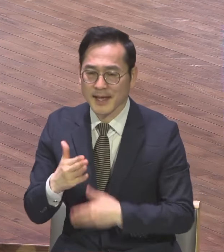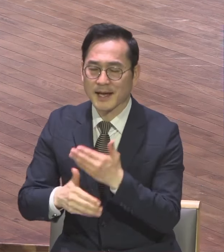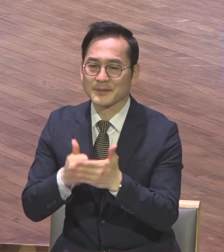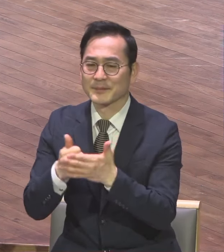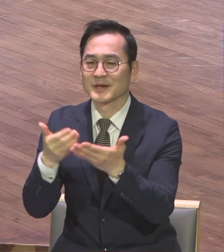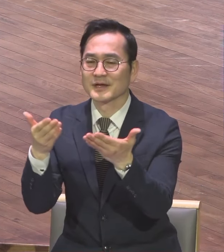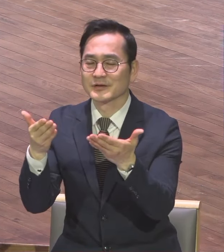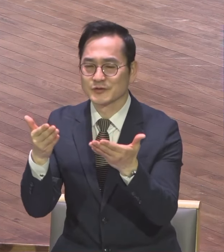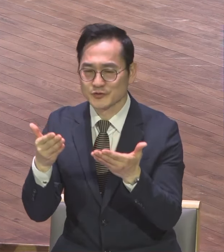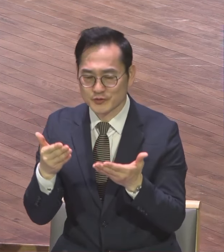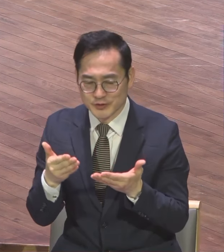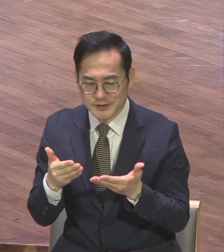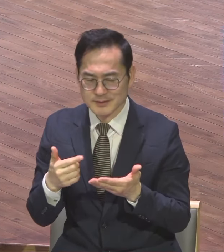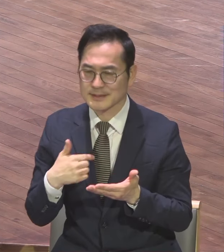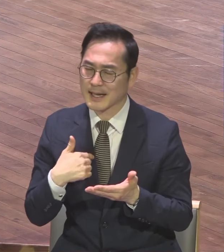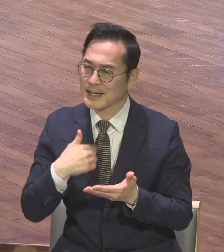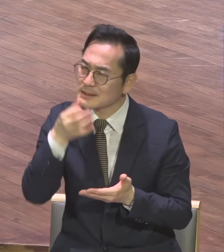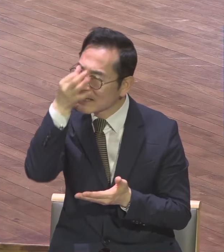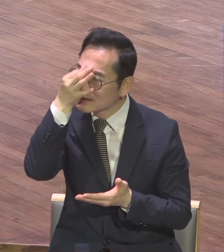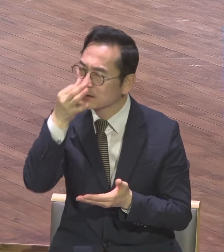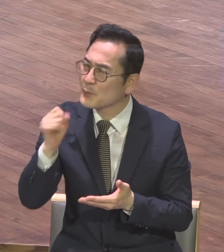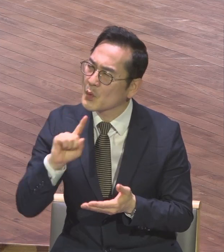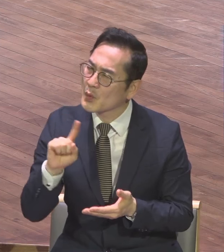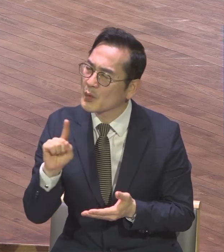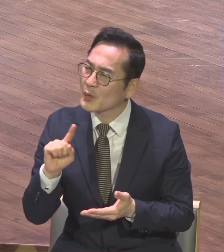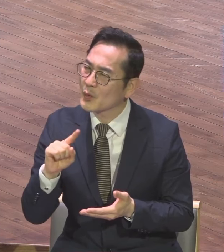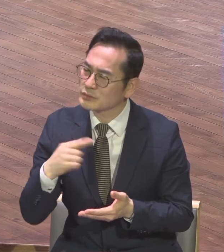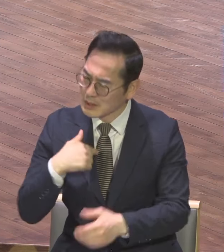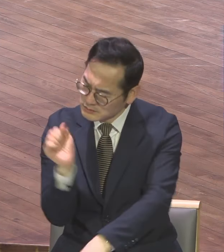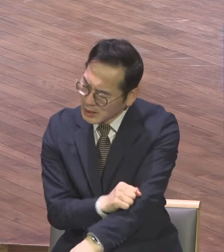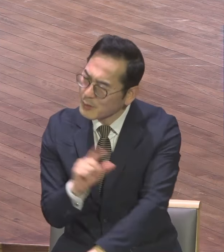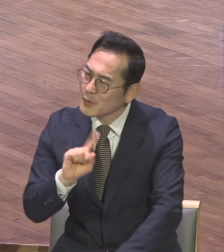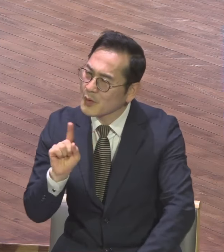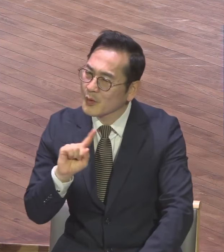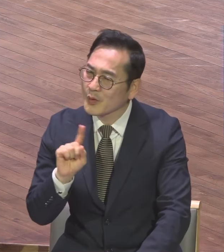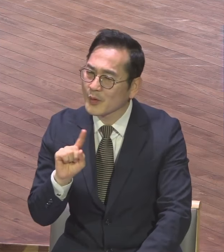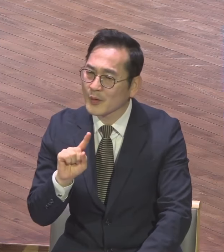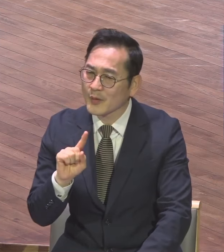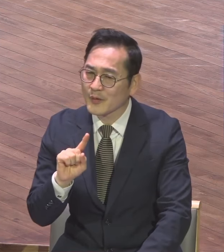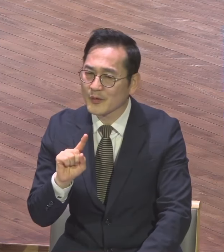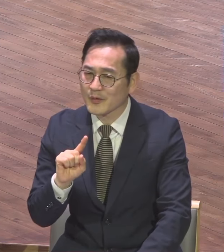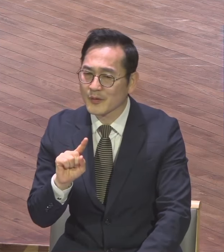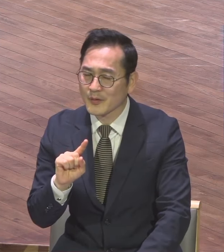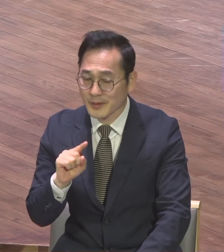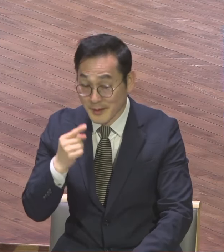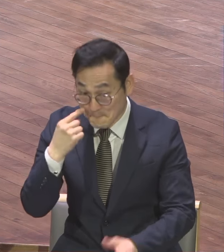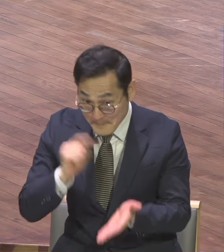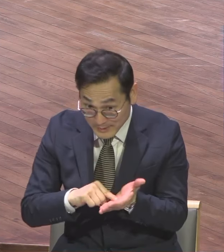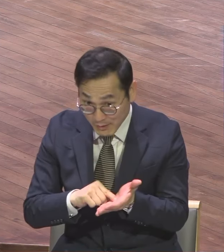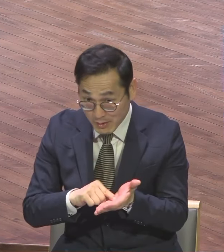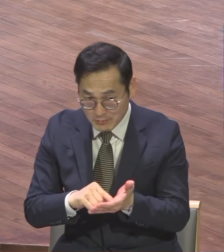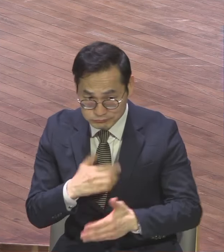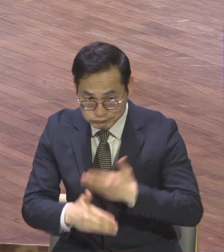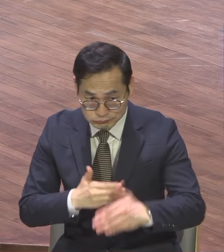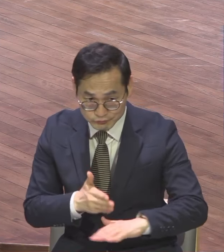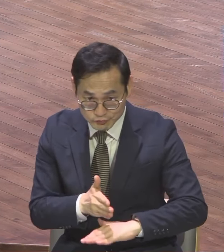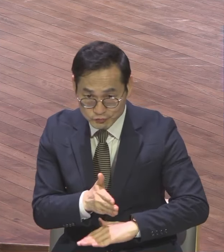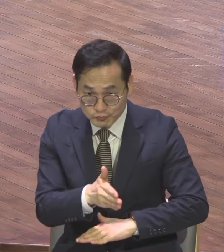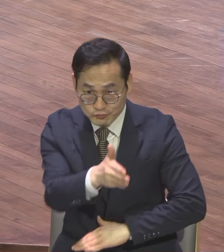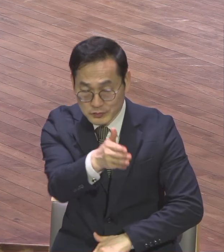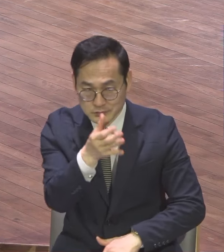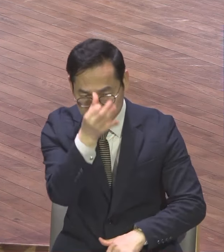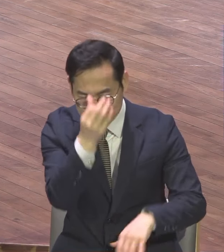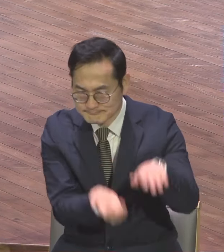주신, 나에게 주신 것이 뭐냐, 이 전문성을 가진 사람들이 이제 우리 말 써야 돼요.